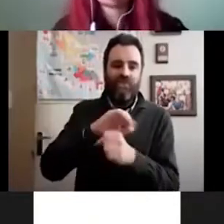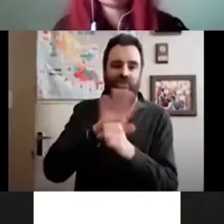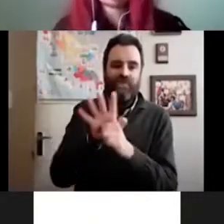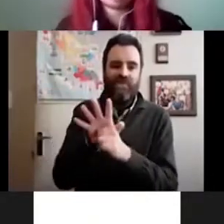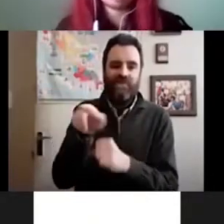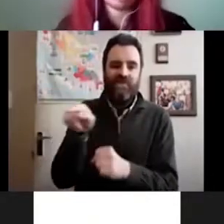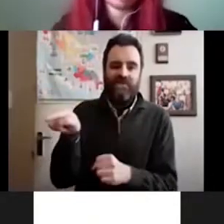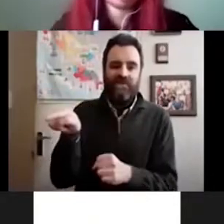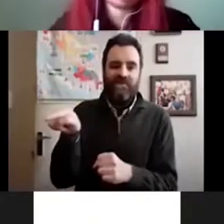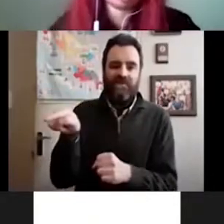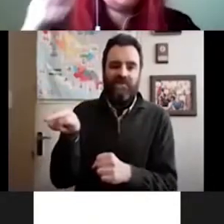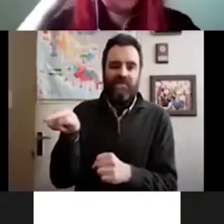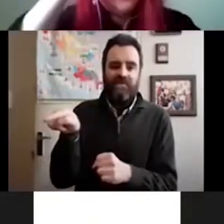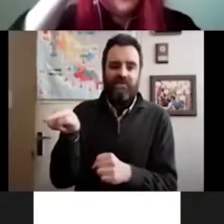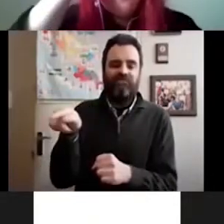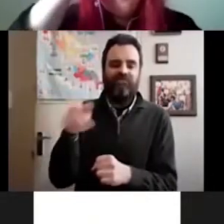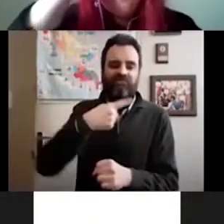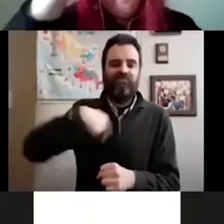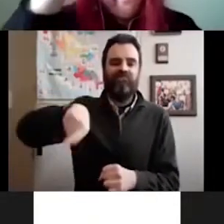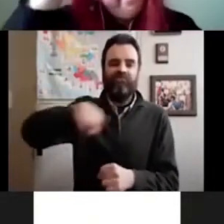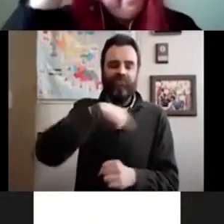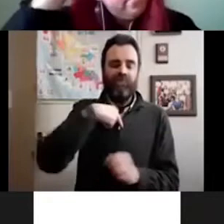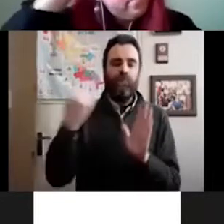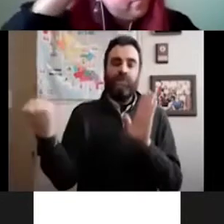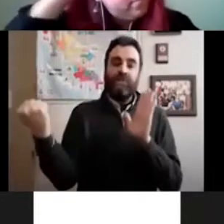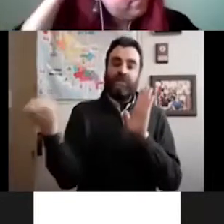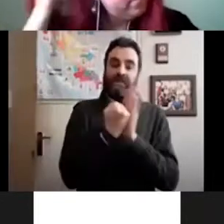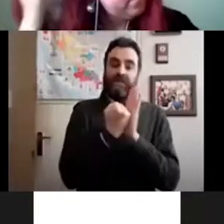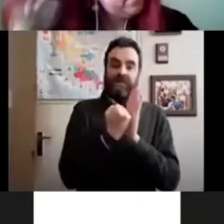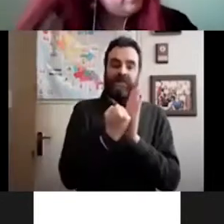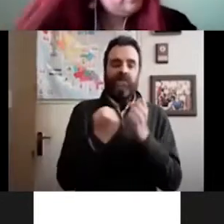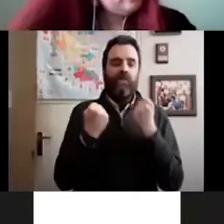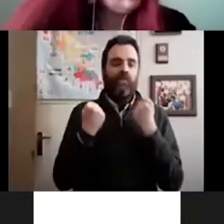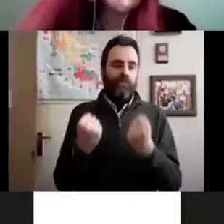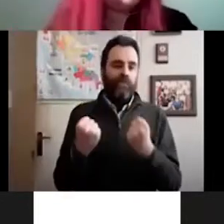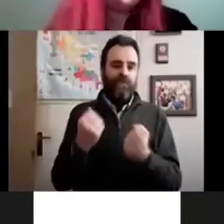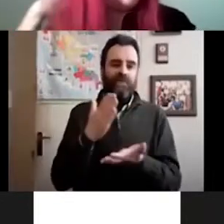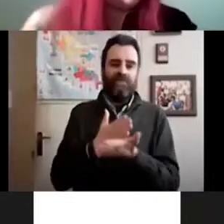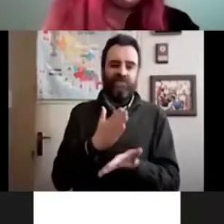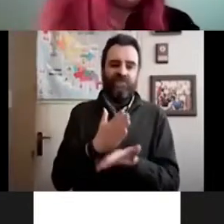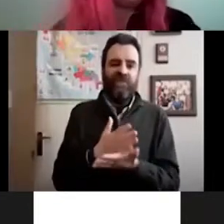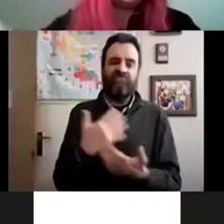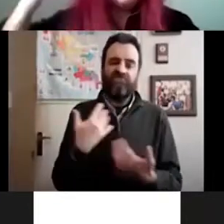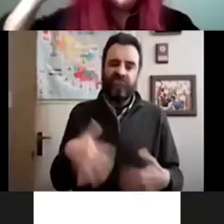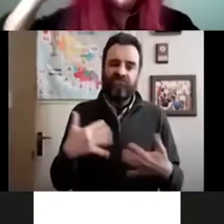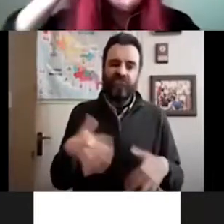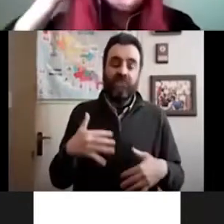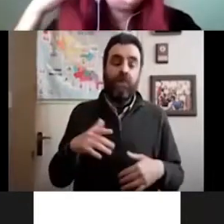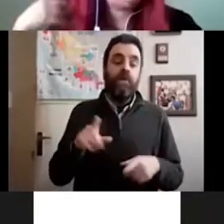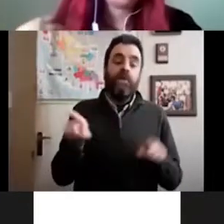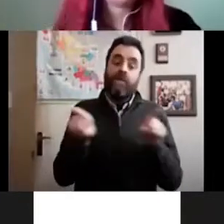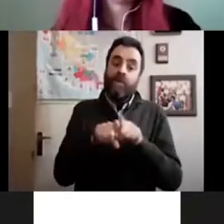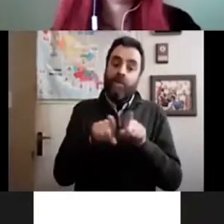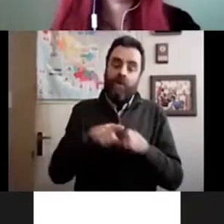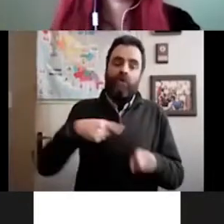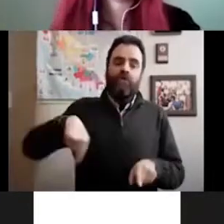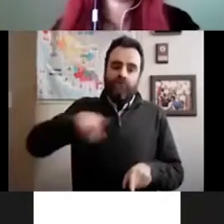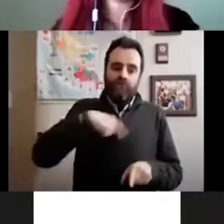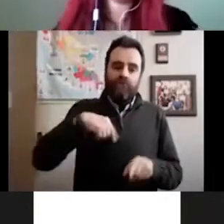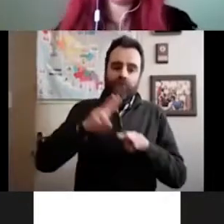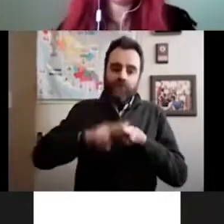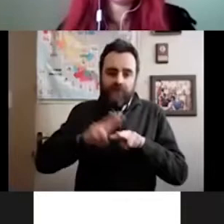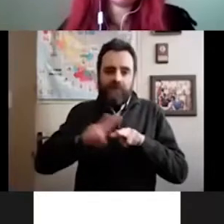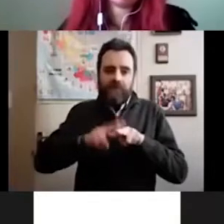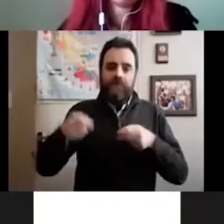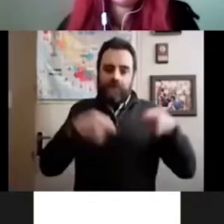mamá de uno de nuestros estudiantes por causa del coronavirus. Entonces, eso para nosotros nos golpeó muy fuerte.